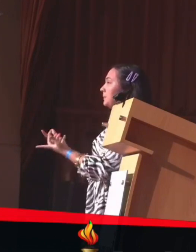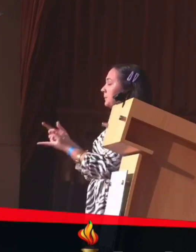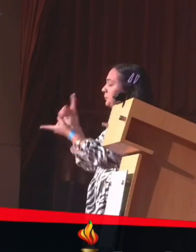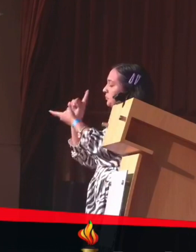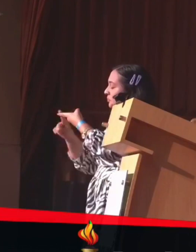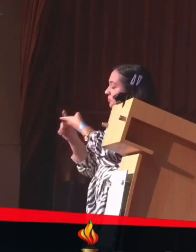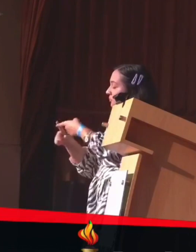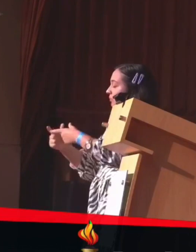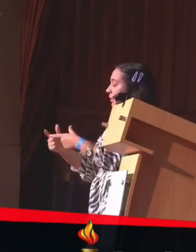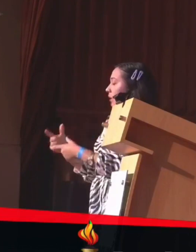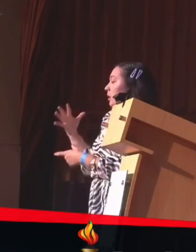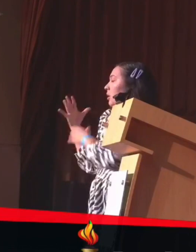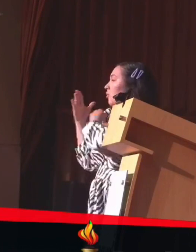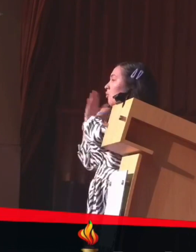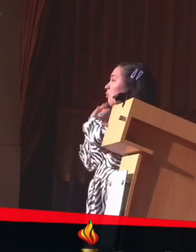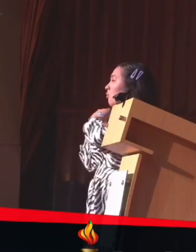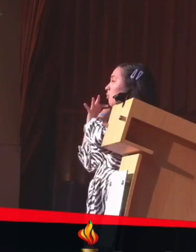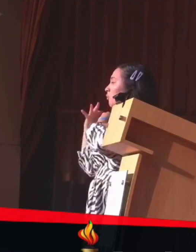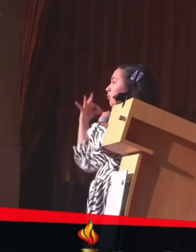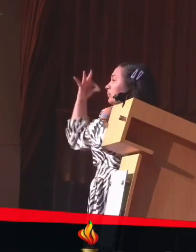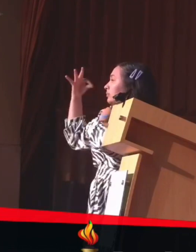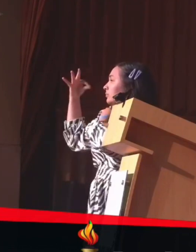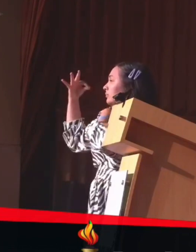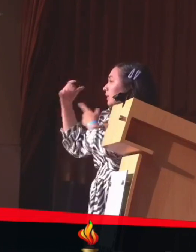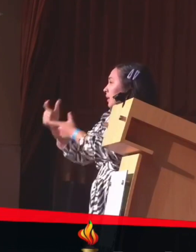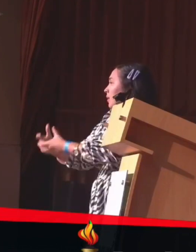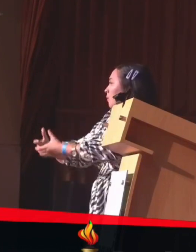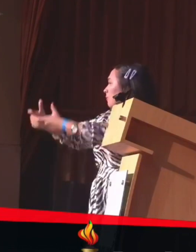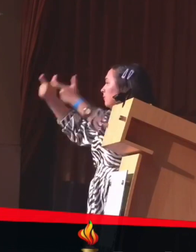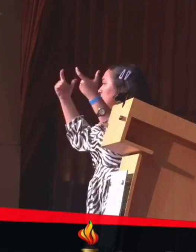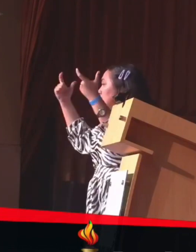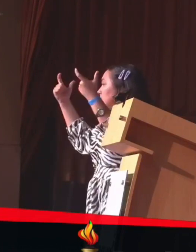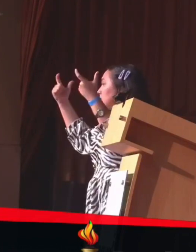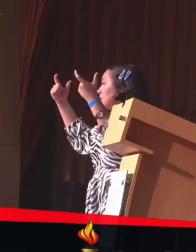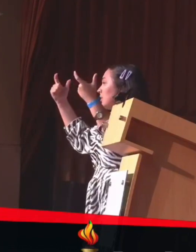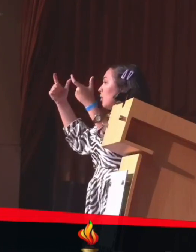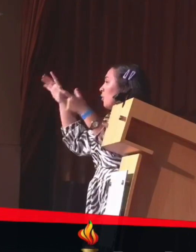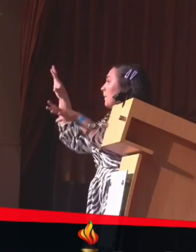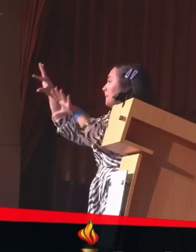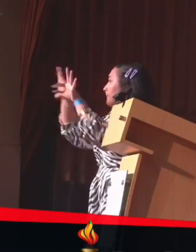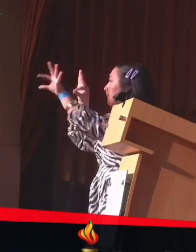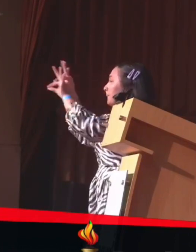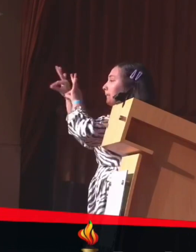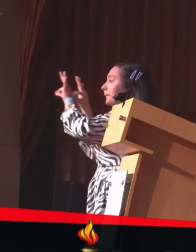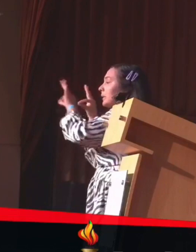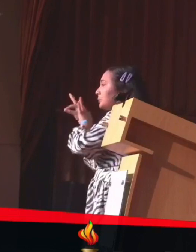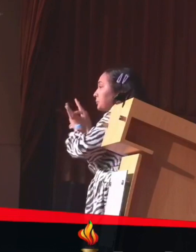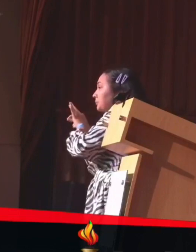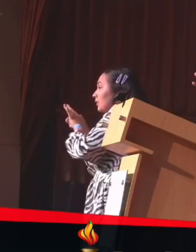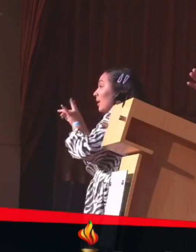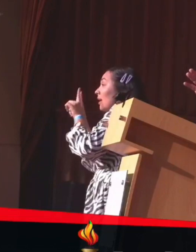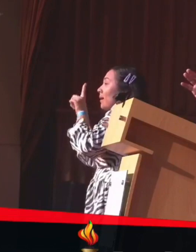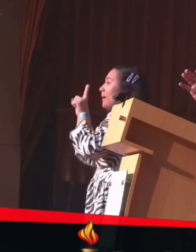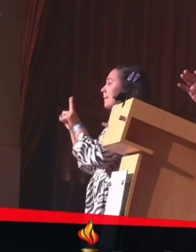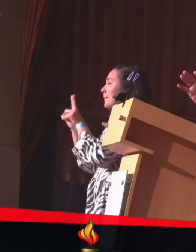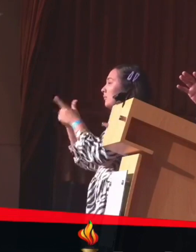este congreso hay cientos de personas, pero no todos vivirán la misma